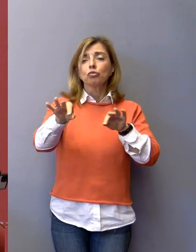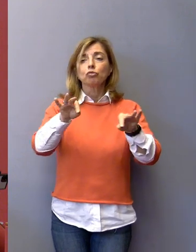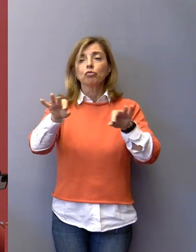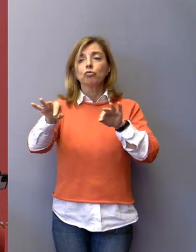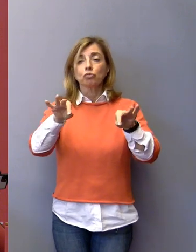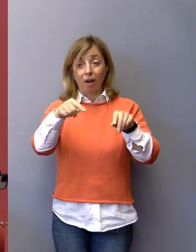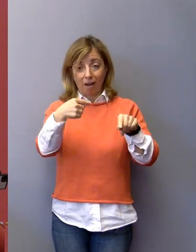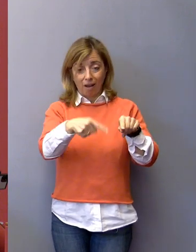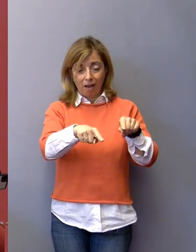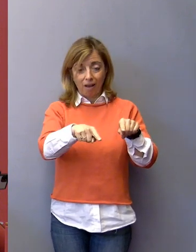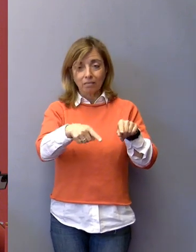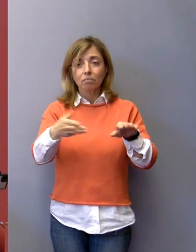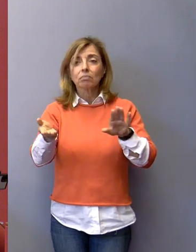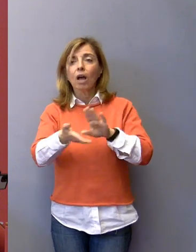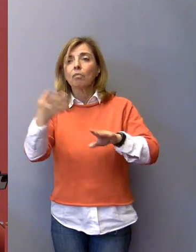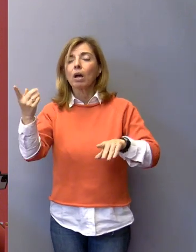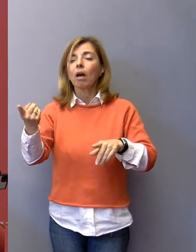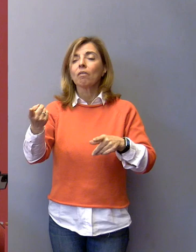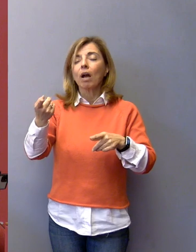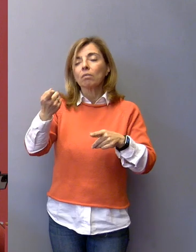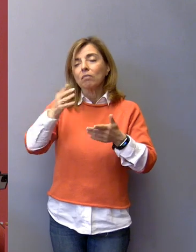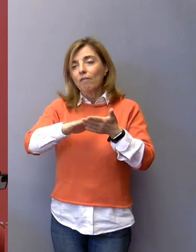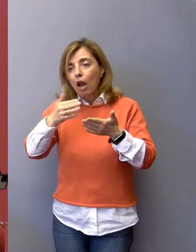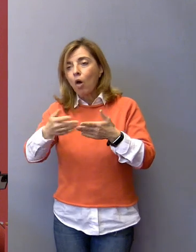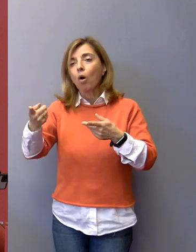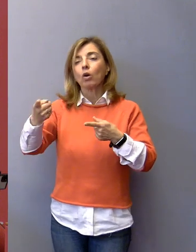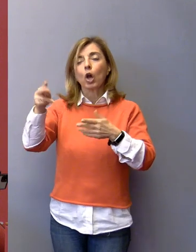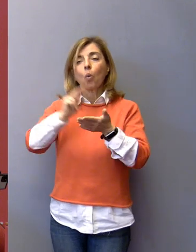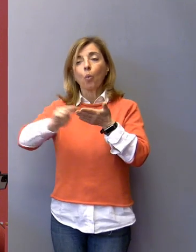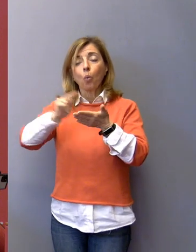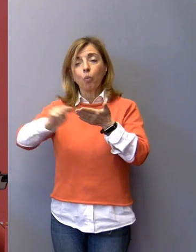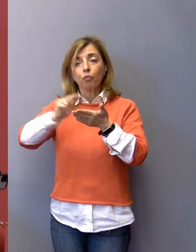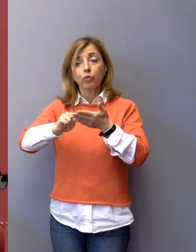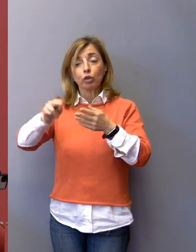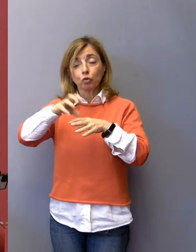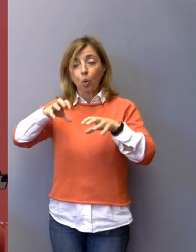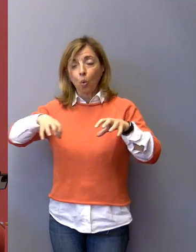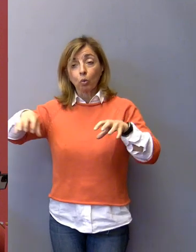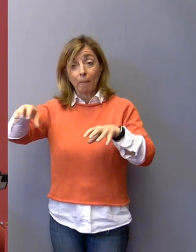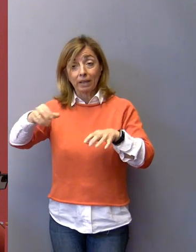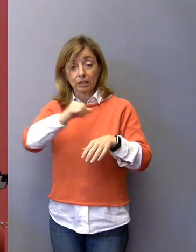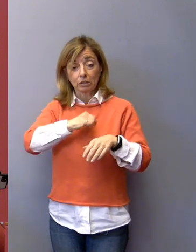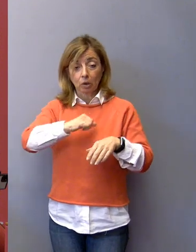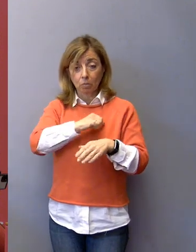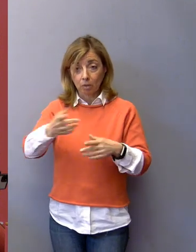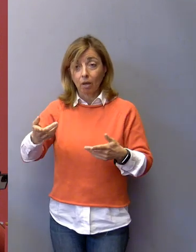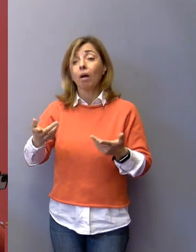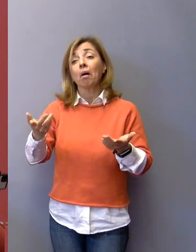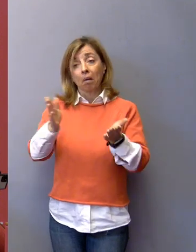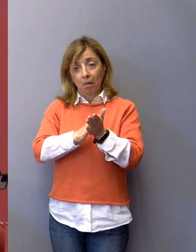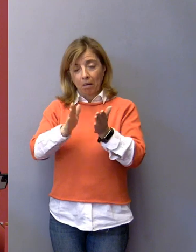di urbanistica comunale a favore dei privati quindi dietro le teglie di focaccia gli Shiver in via XX settembre